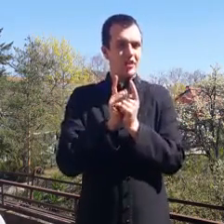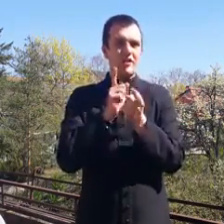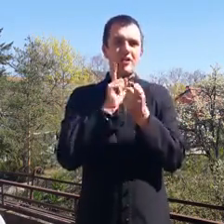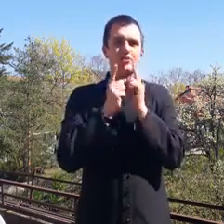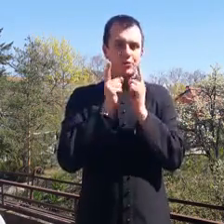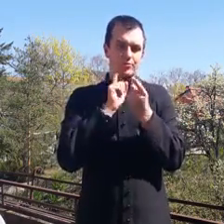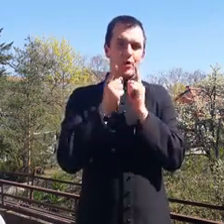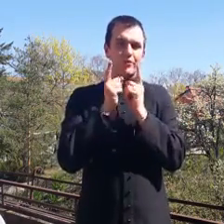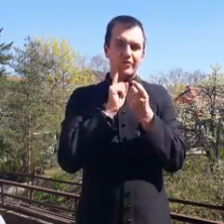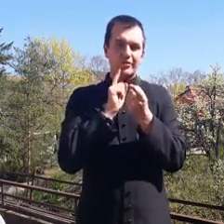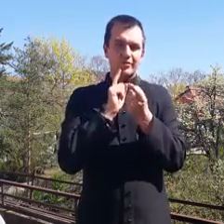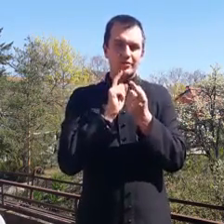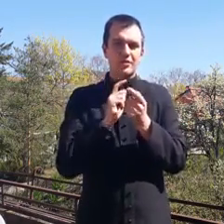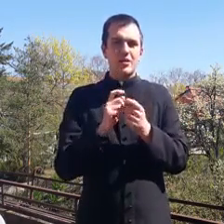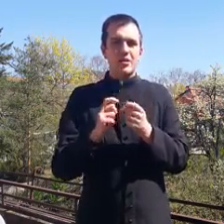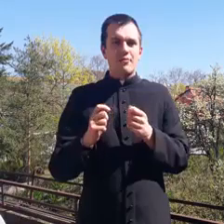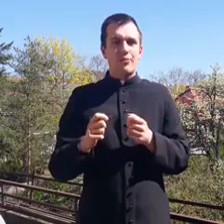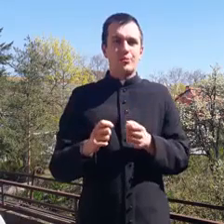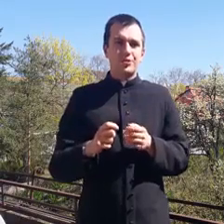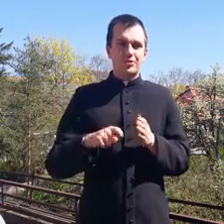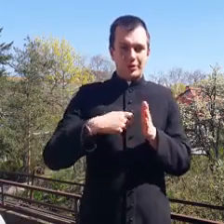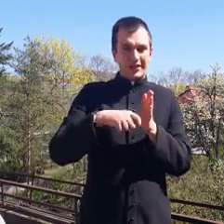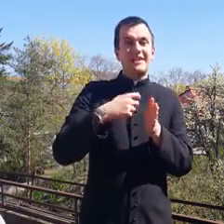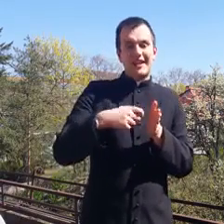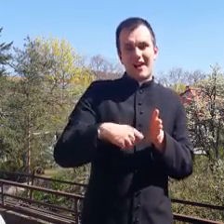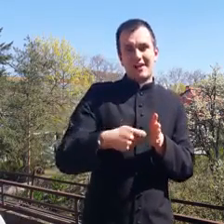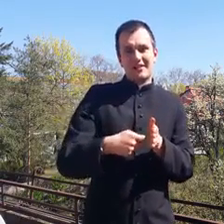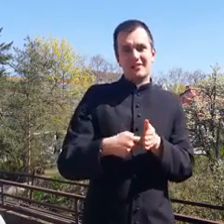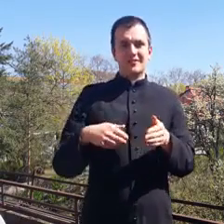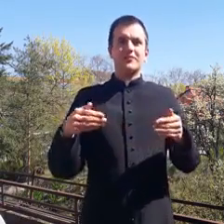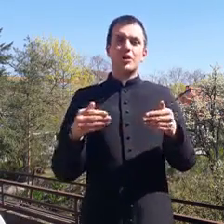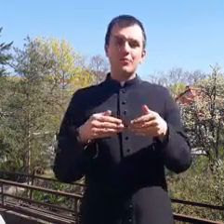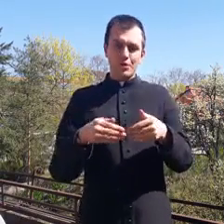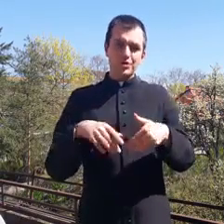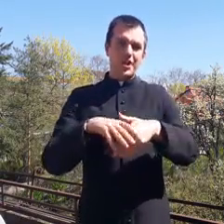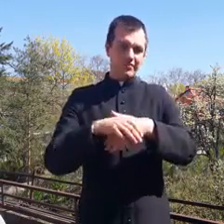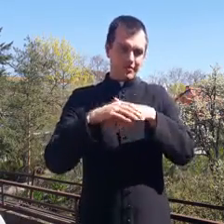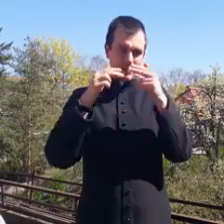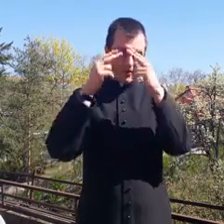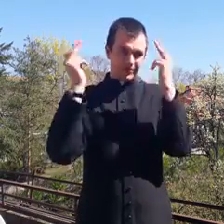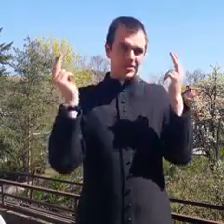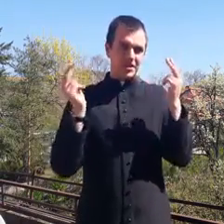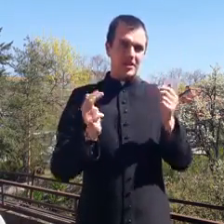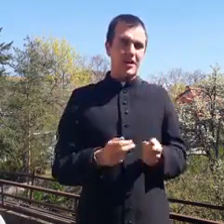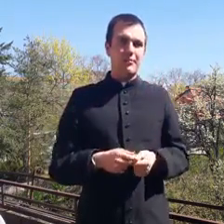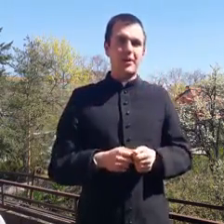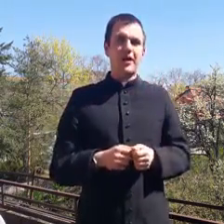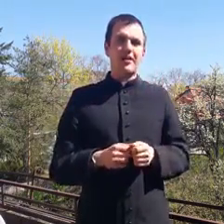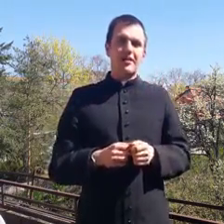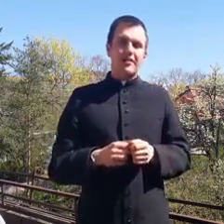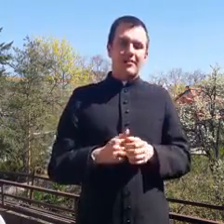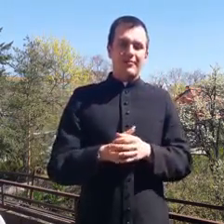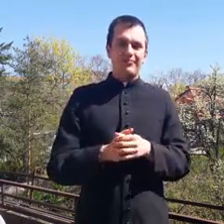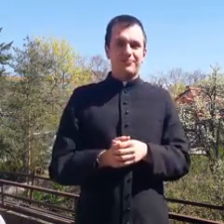rozmowy pójść do kina to można w niedzielę albo na